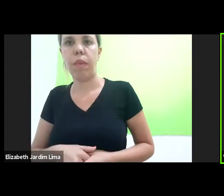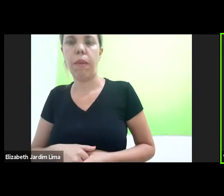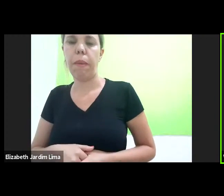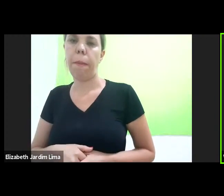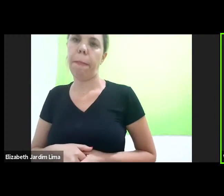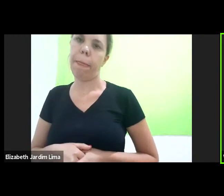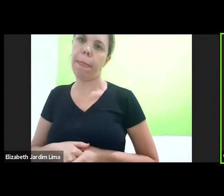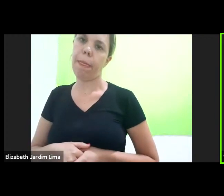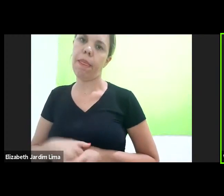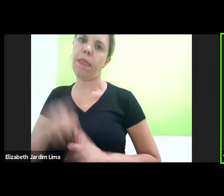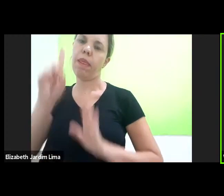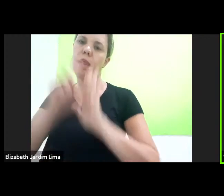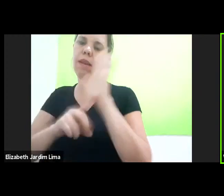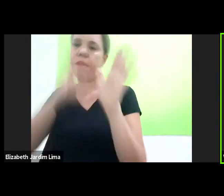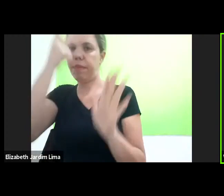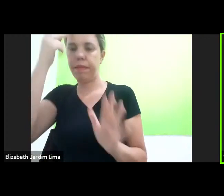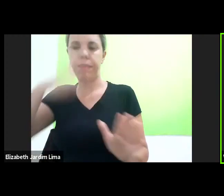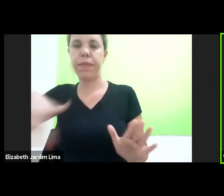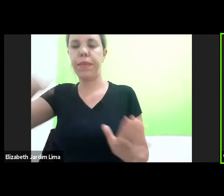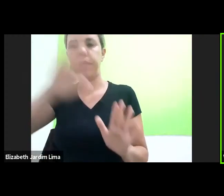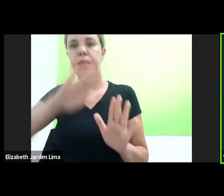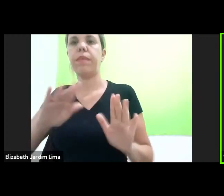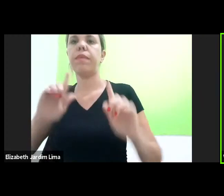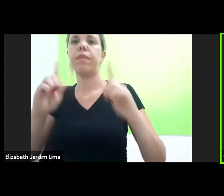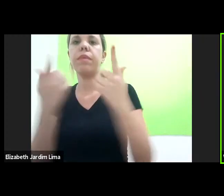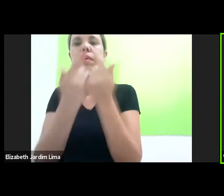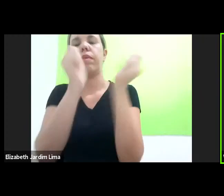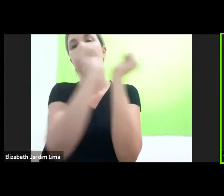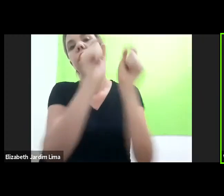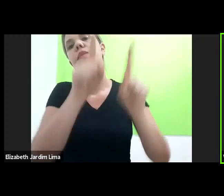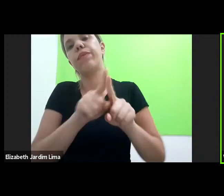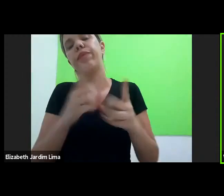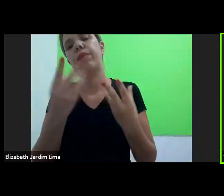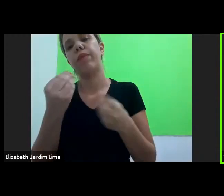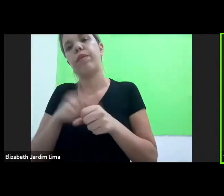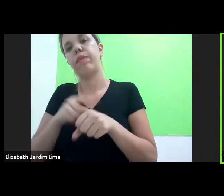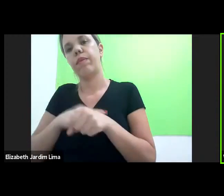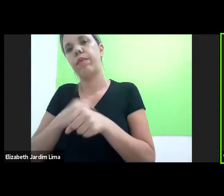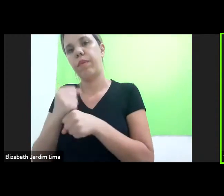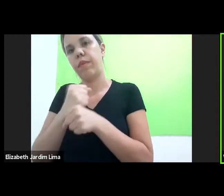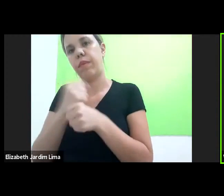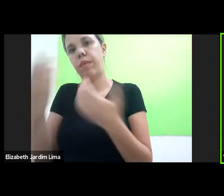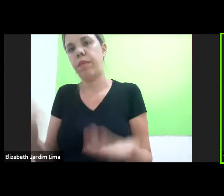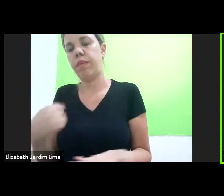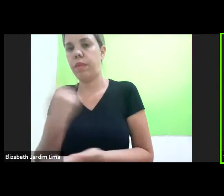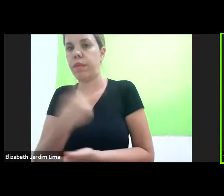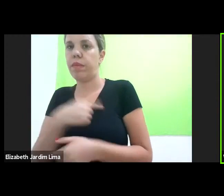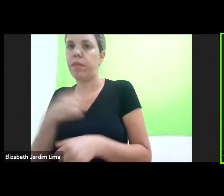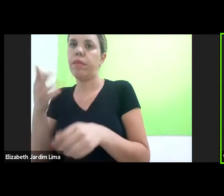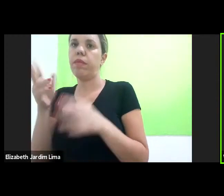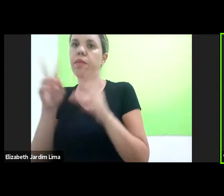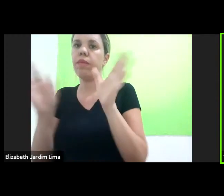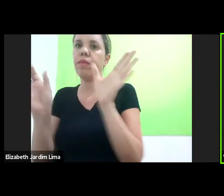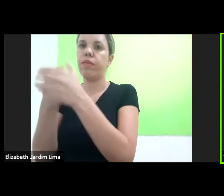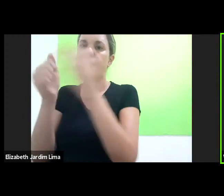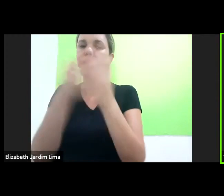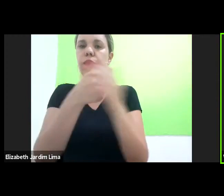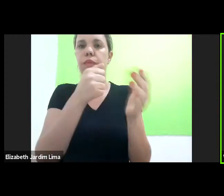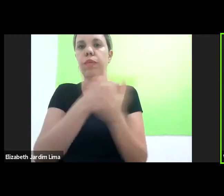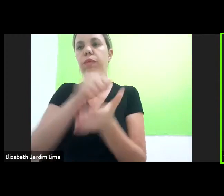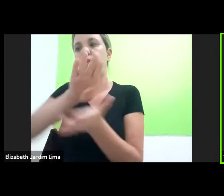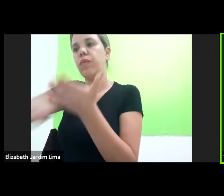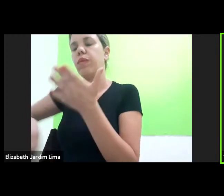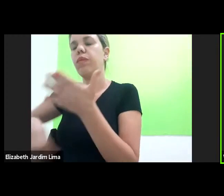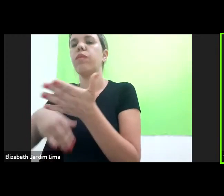aos direitos da população quilombola, né? Por muito tempo, a gente foi invisibilizado, e aí,